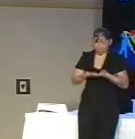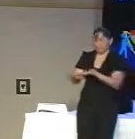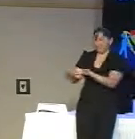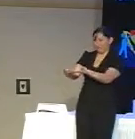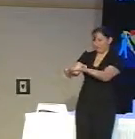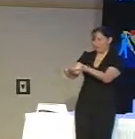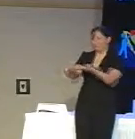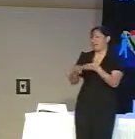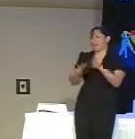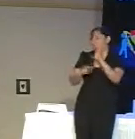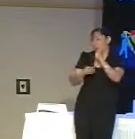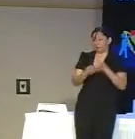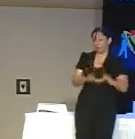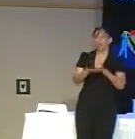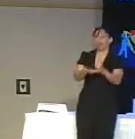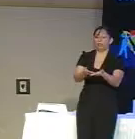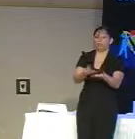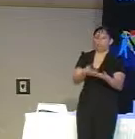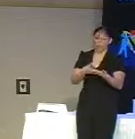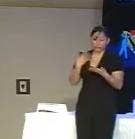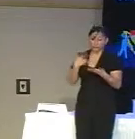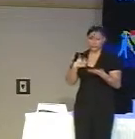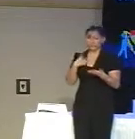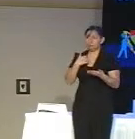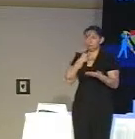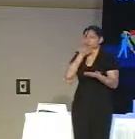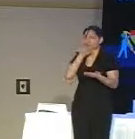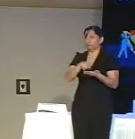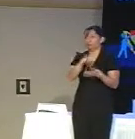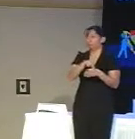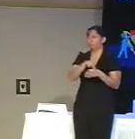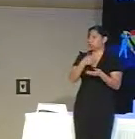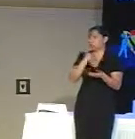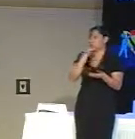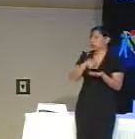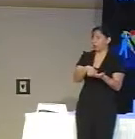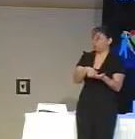ya sabemos qué tenemos que hacer y no lo hacemos,